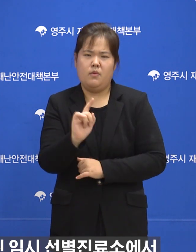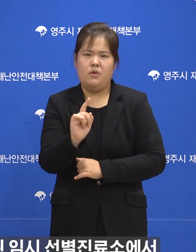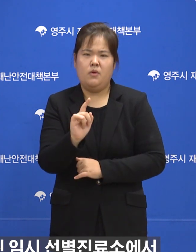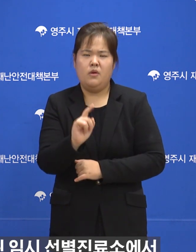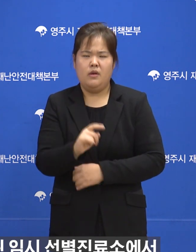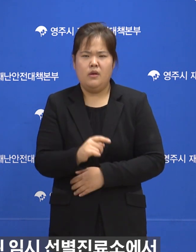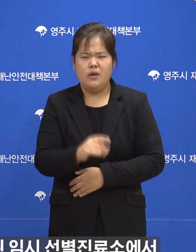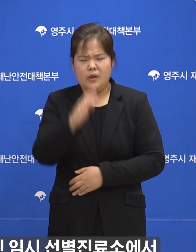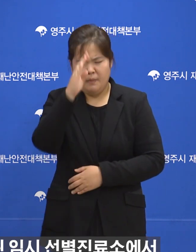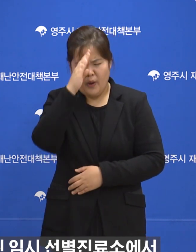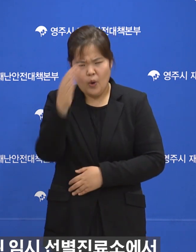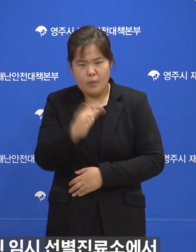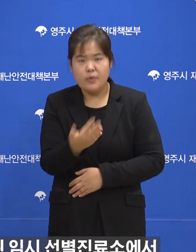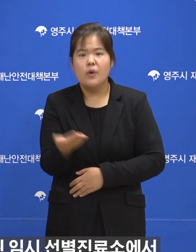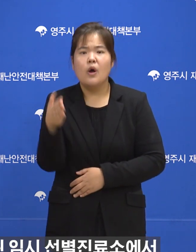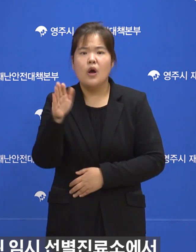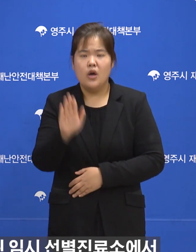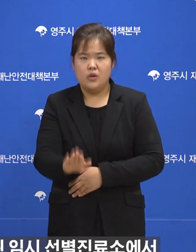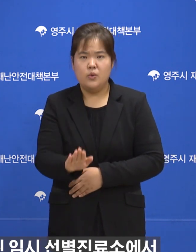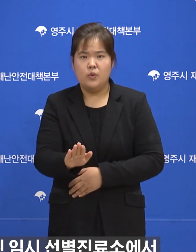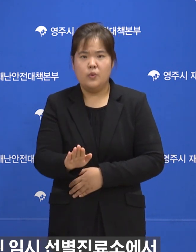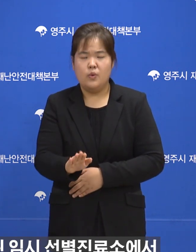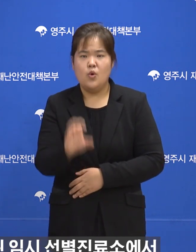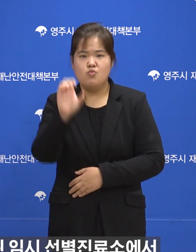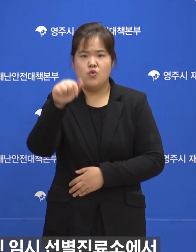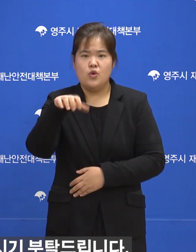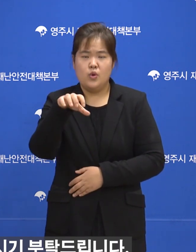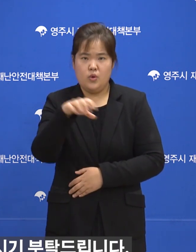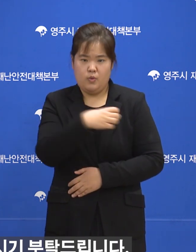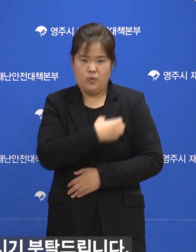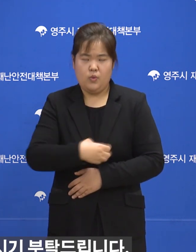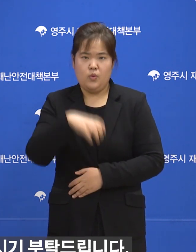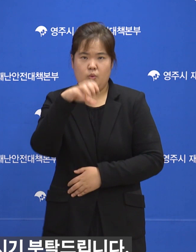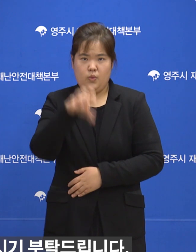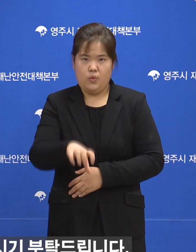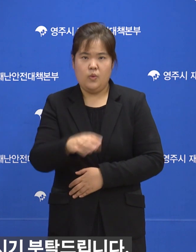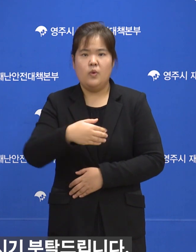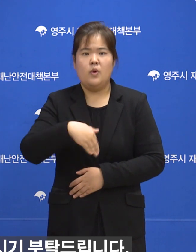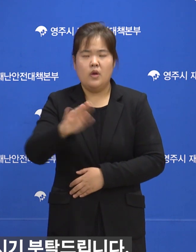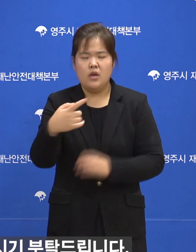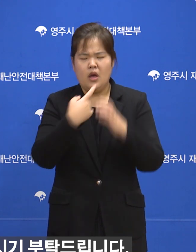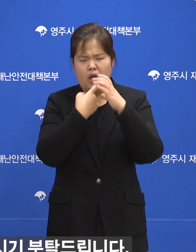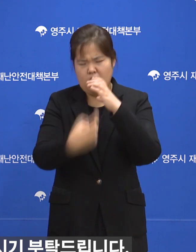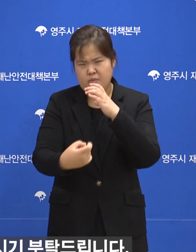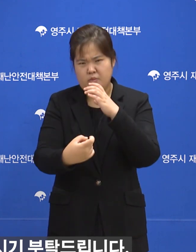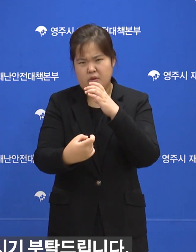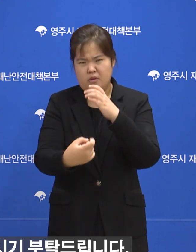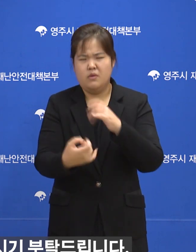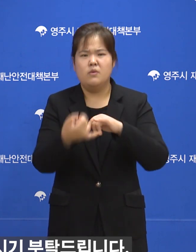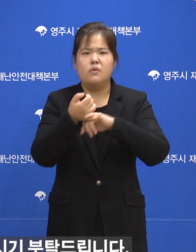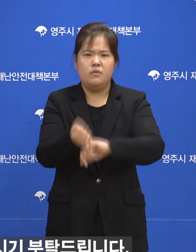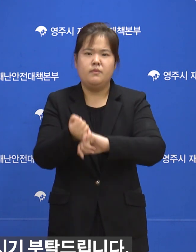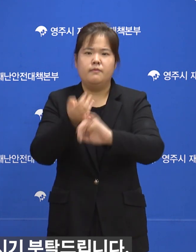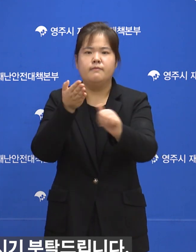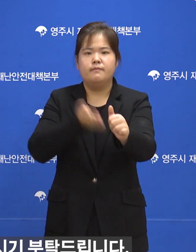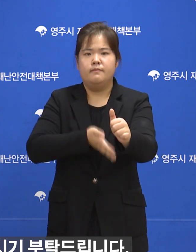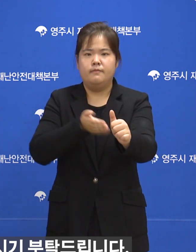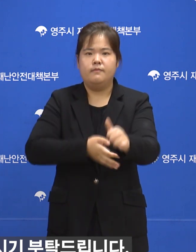풍기읍 행정복지센터에 마련된 임시선별진료소에서 적극적인 검사를 받아주시기 부탁드립니다.